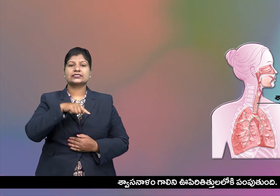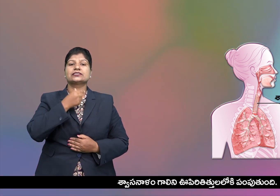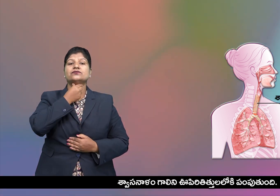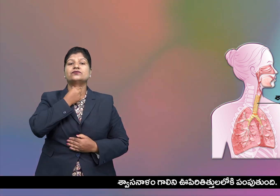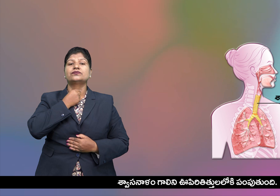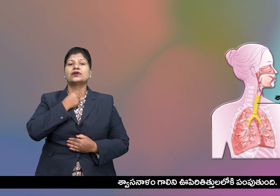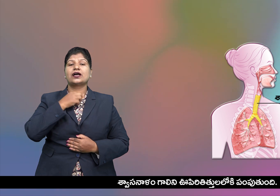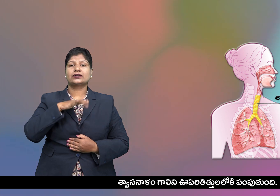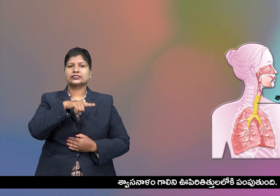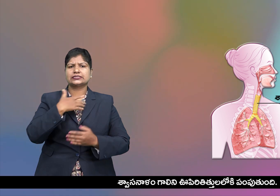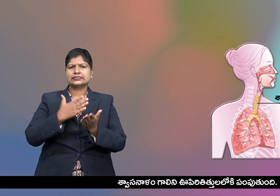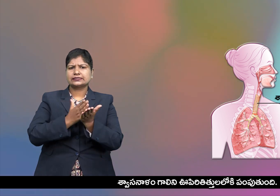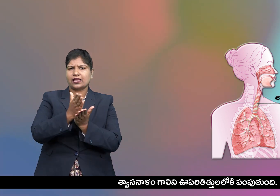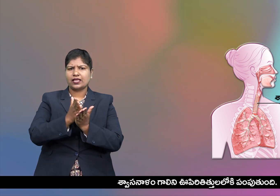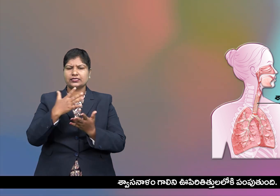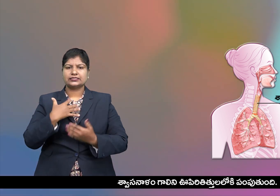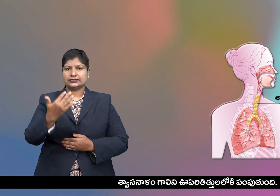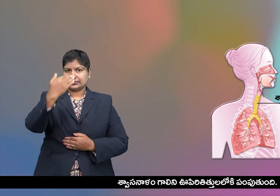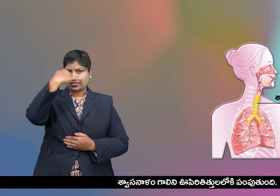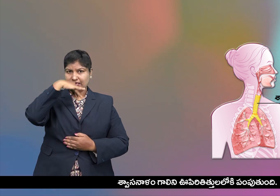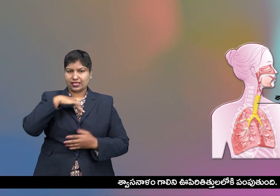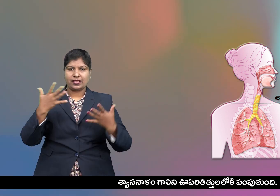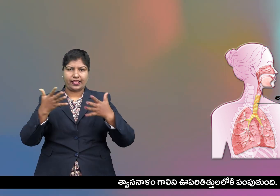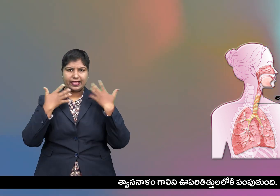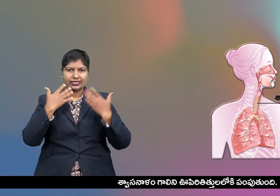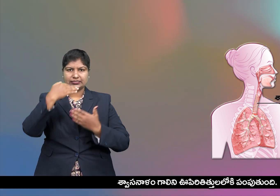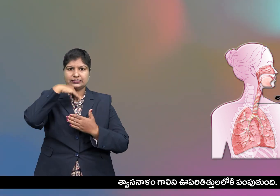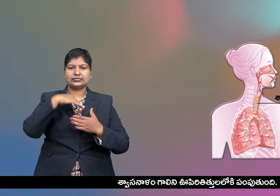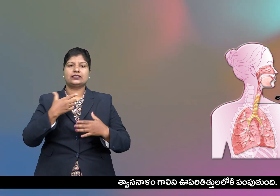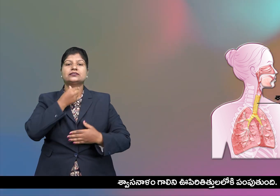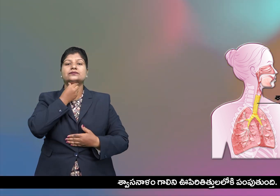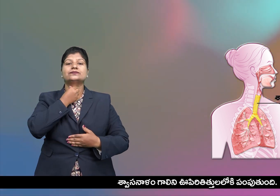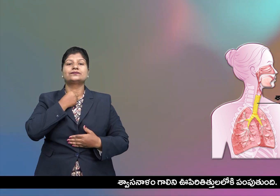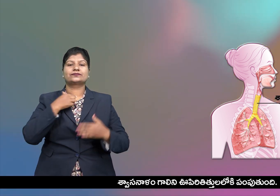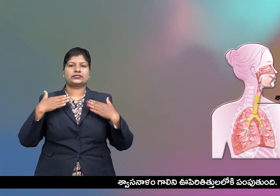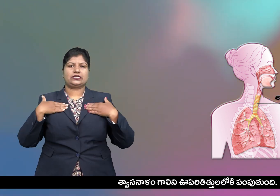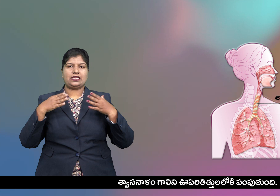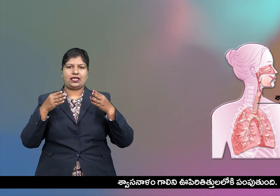శ్వాసనాళం గాలిని ఊపిరితిత్తులలోకి పంపుతుంది.